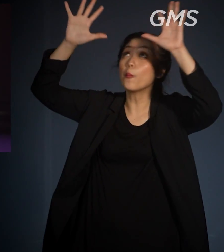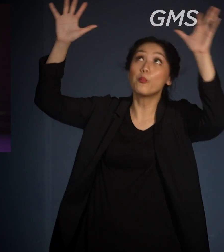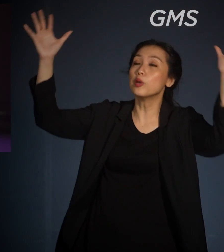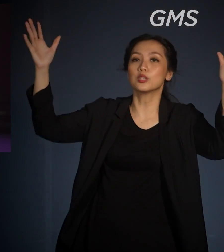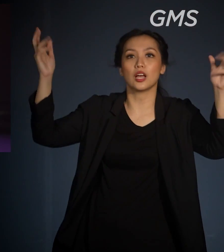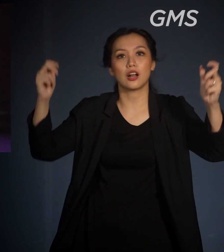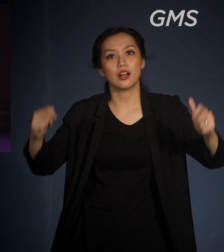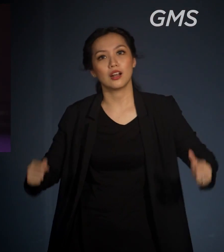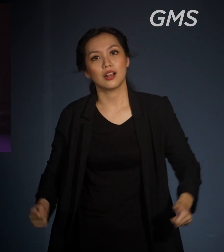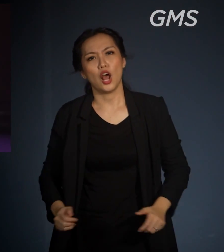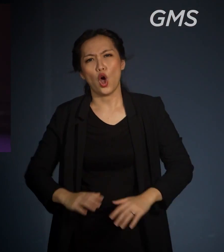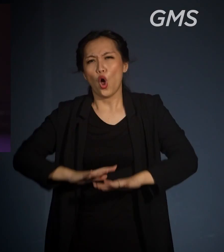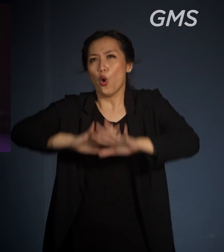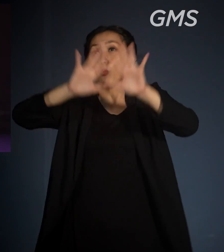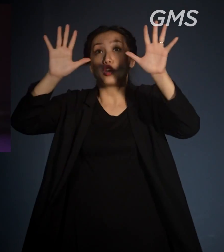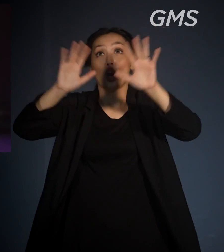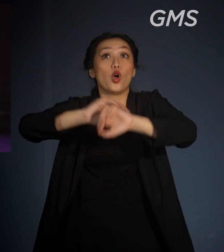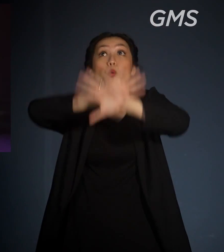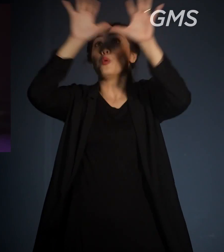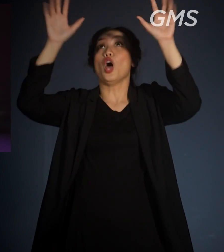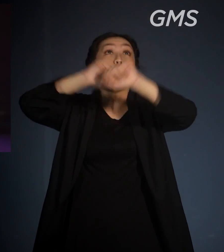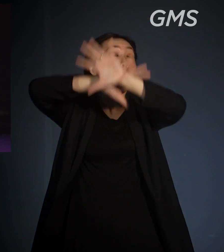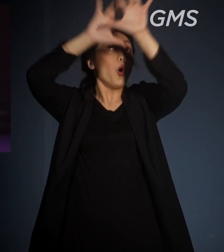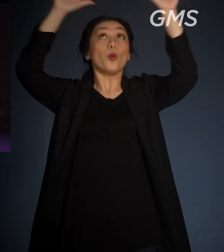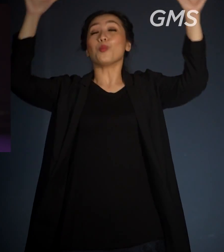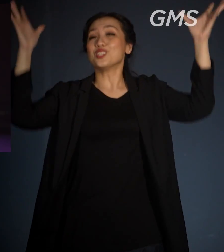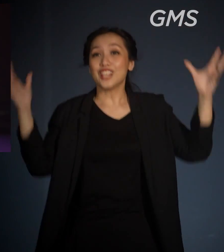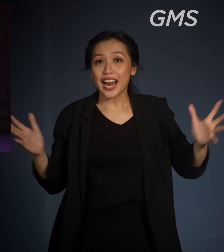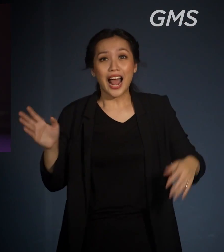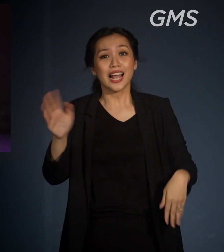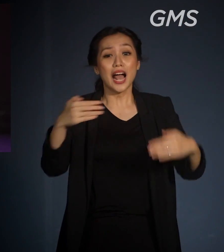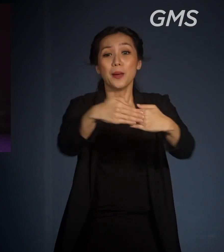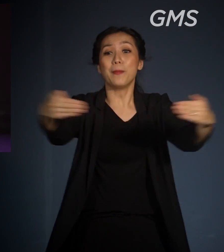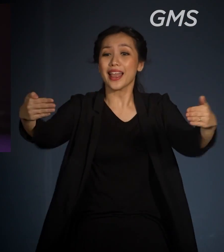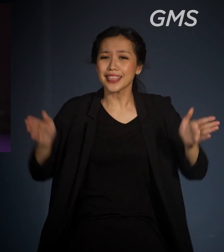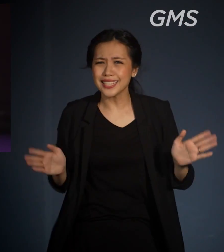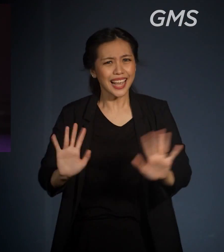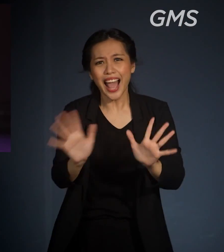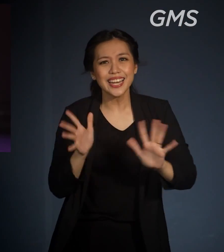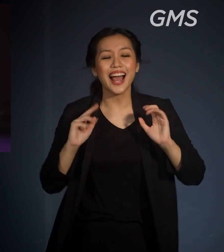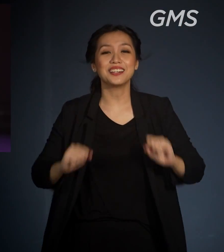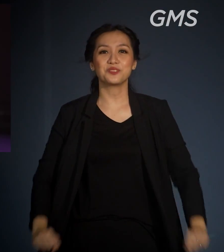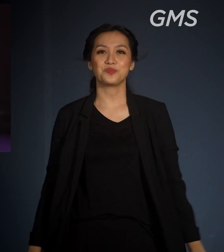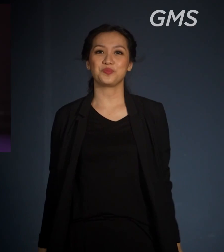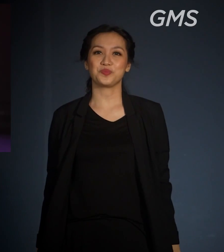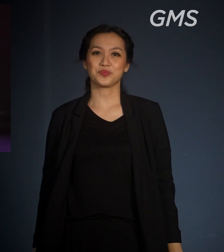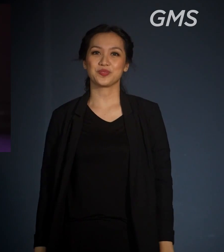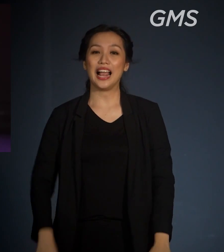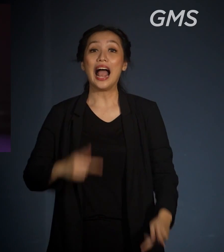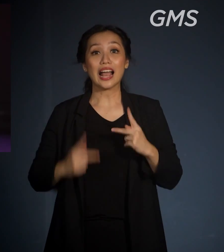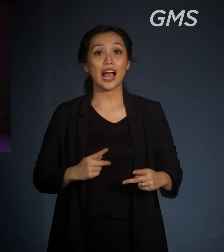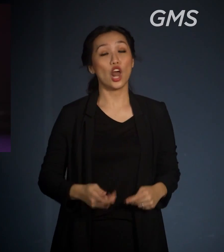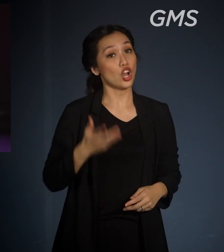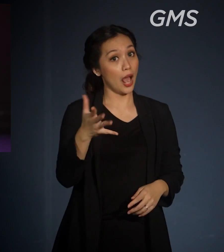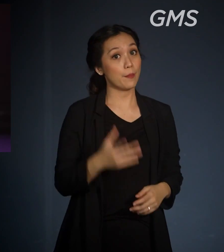Lebih besar lagi dan lebih besar lagi. Tuhan gak kasih batasan. Itulah sebabnya saudara, kalau Anda ingin mengerjakan